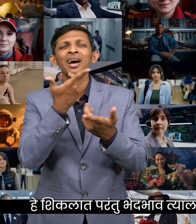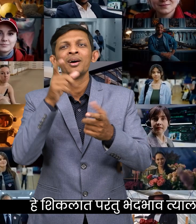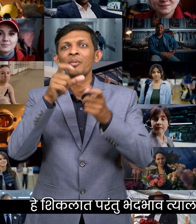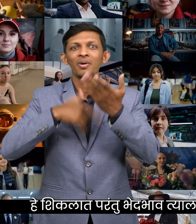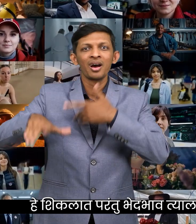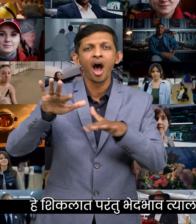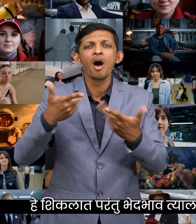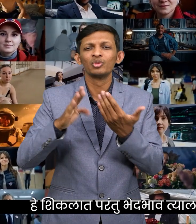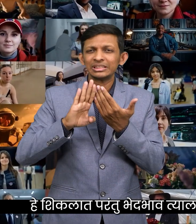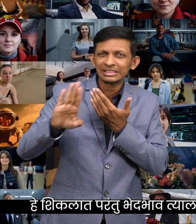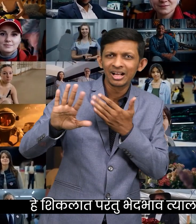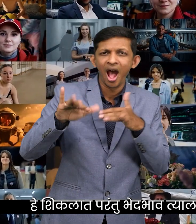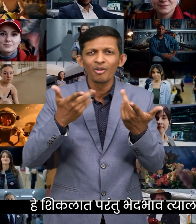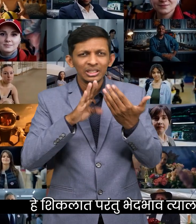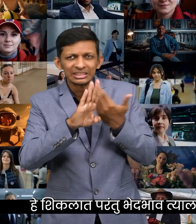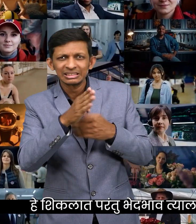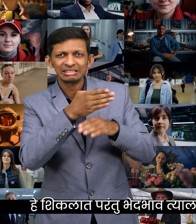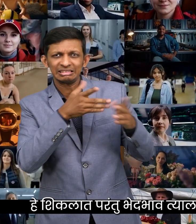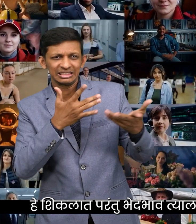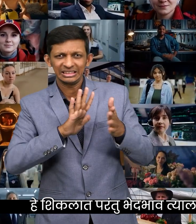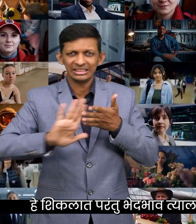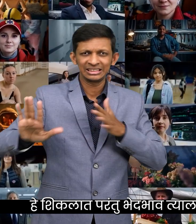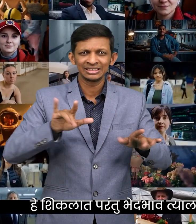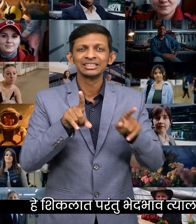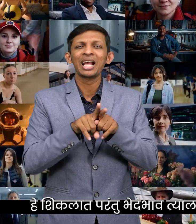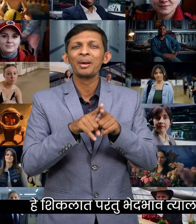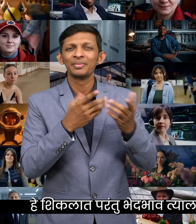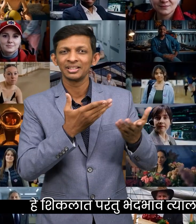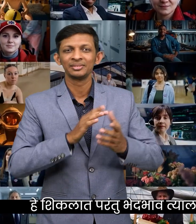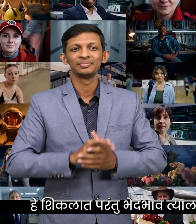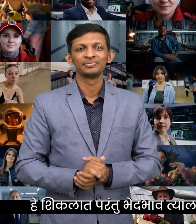परंतु भेदभाव त्याला कसा हानी पोहोचवू शकतो हे देखील शिकलात.